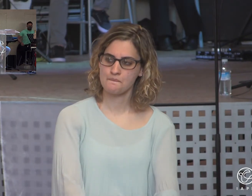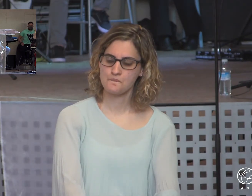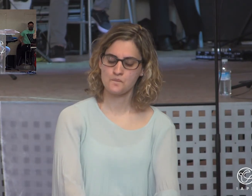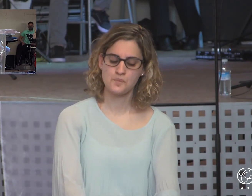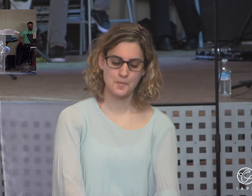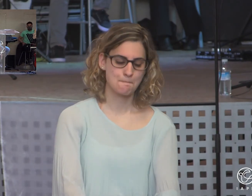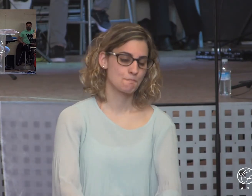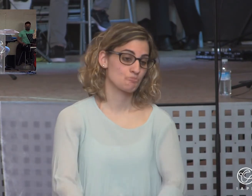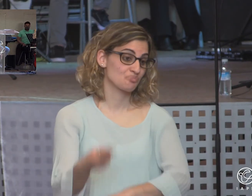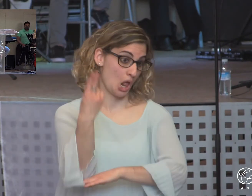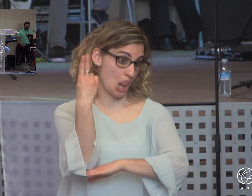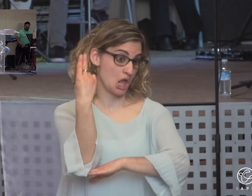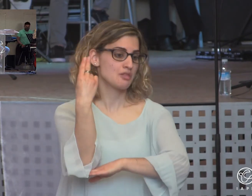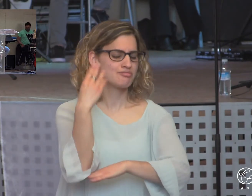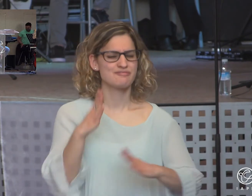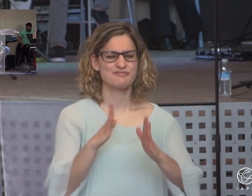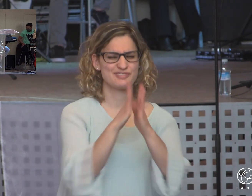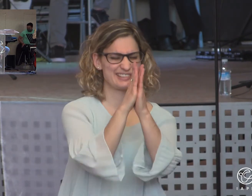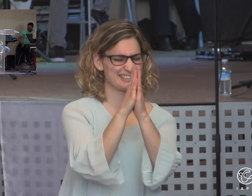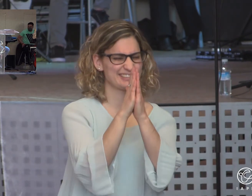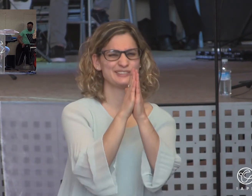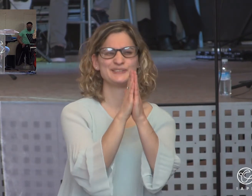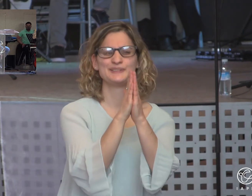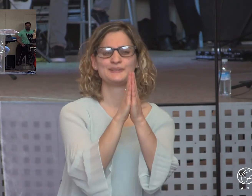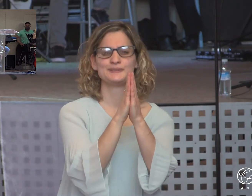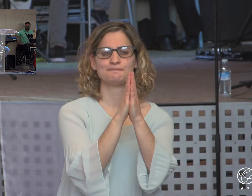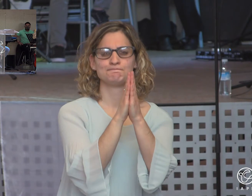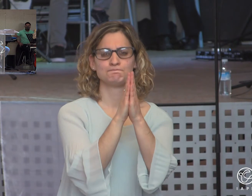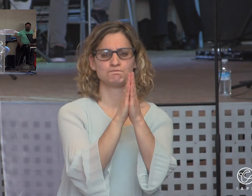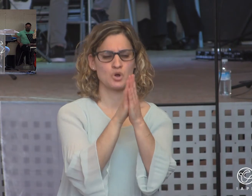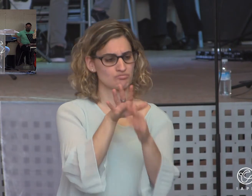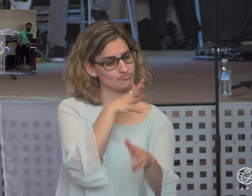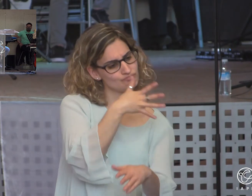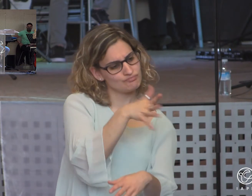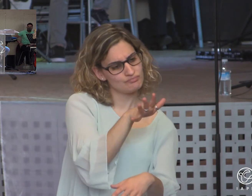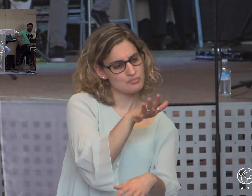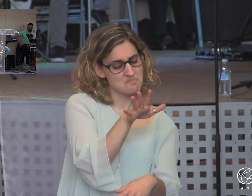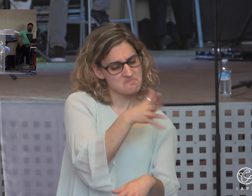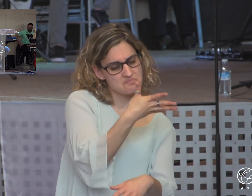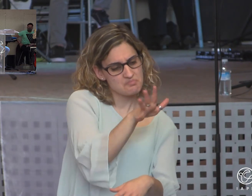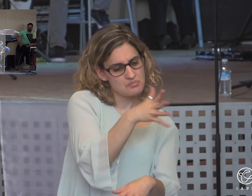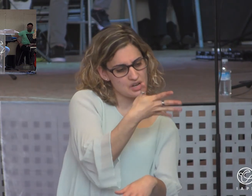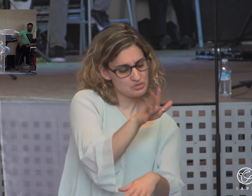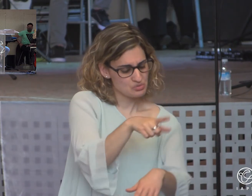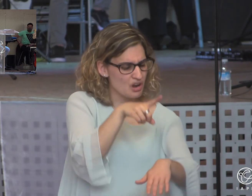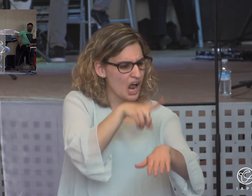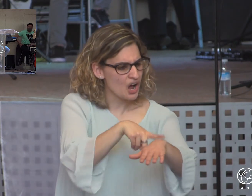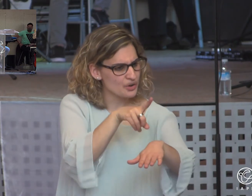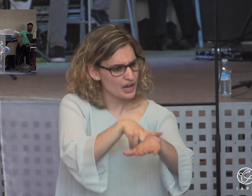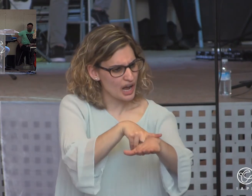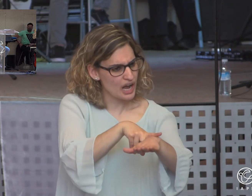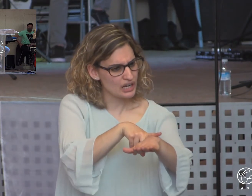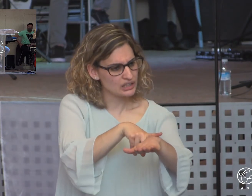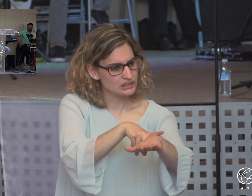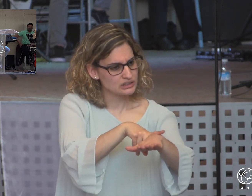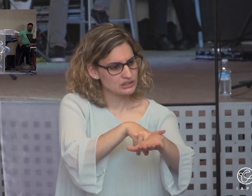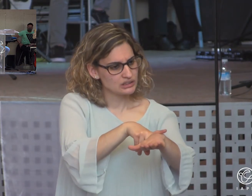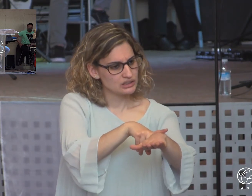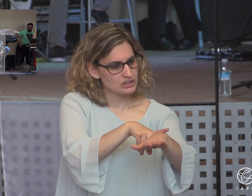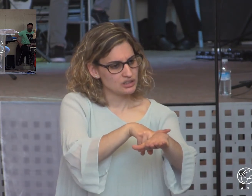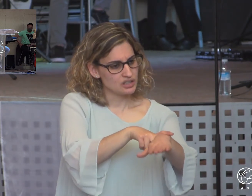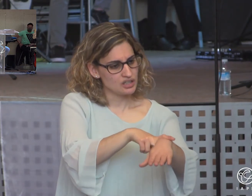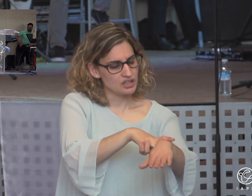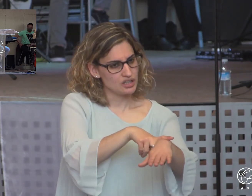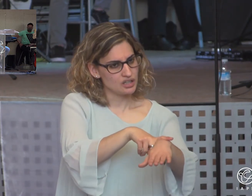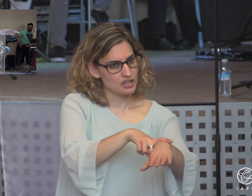más o menos a la hora pues que los judíos llaman la hora novena, que son las